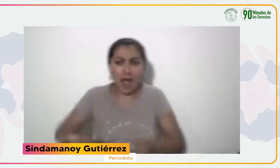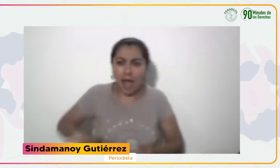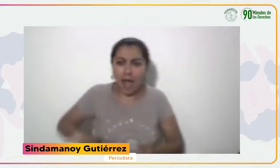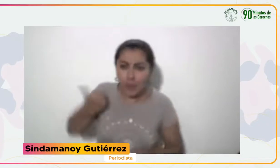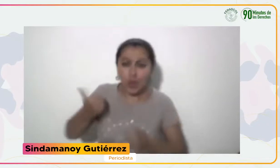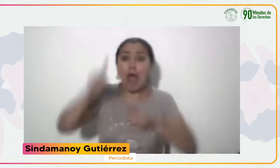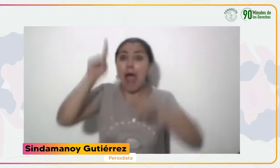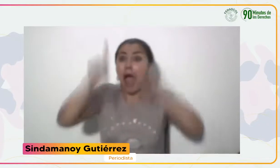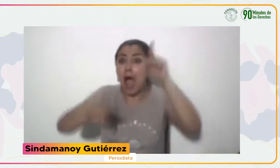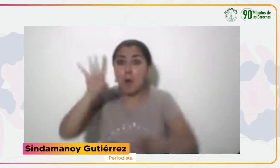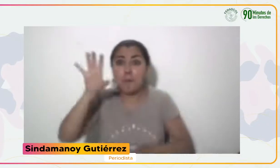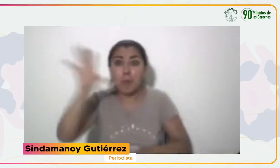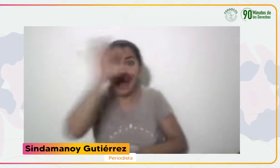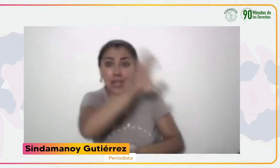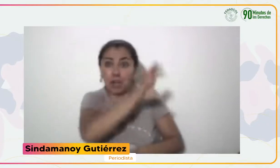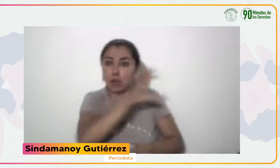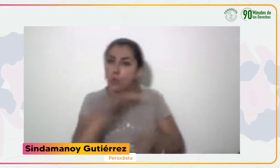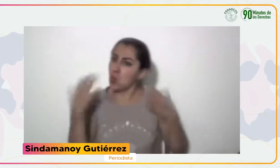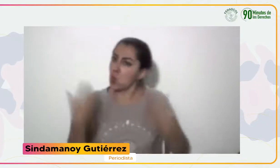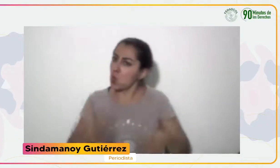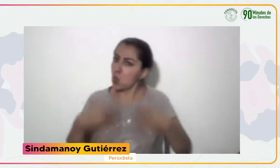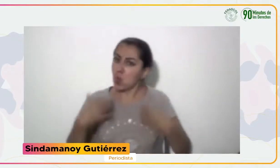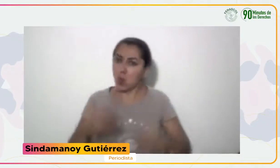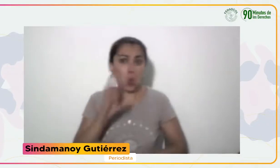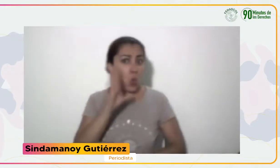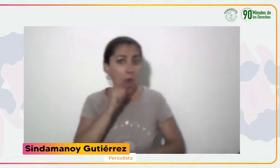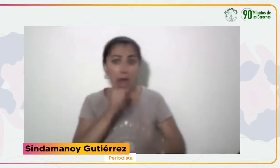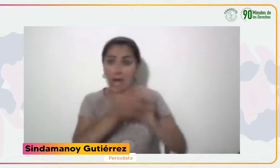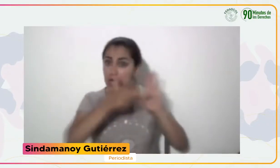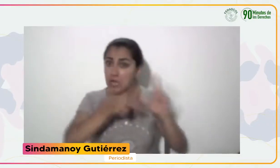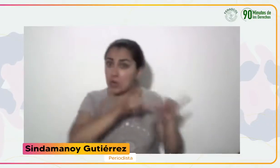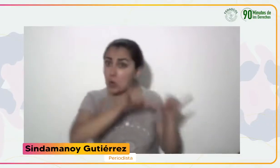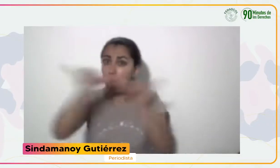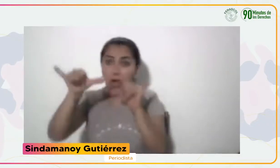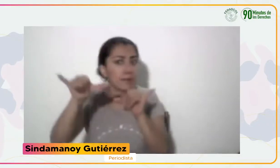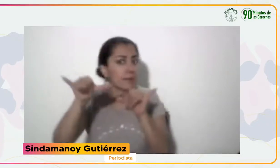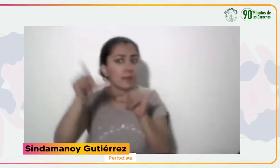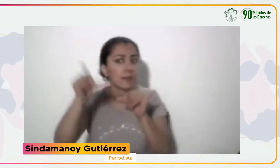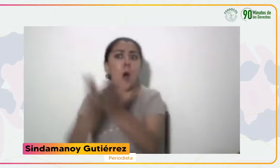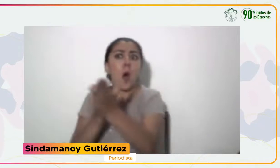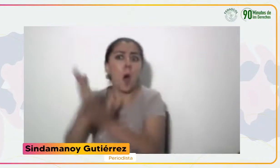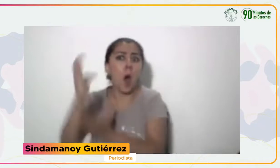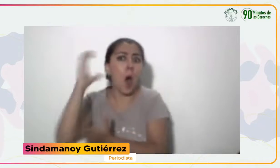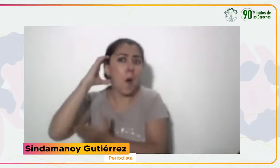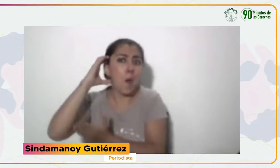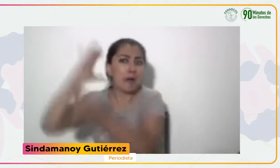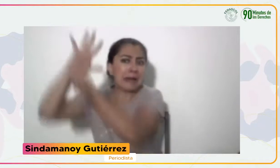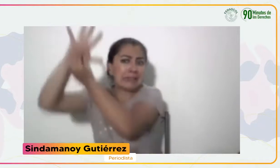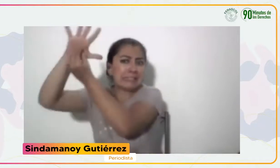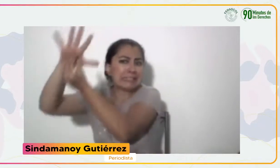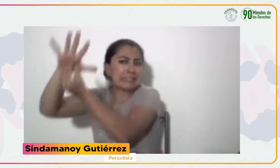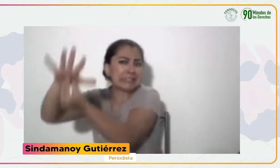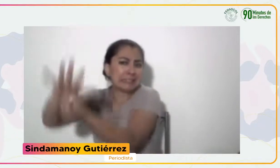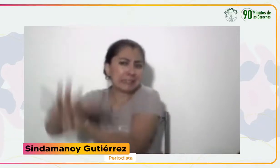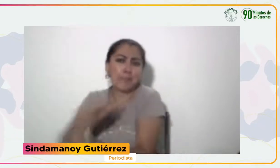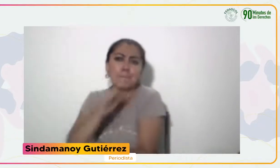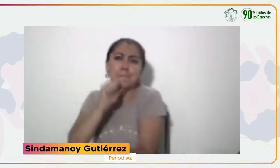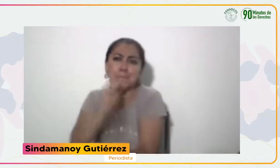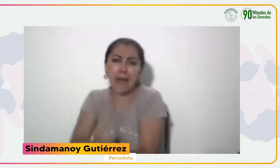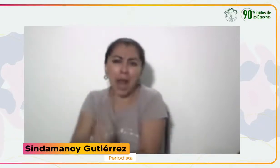pueden estar en todos estos procesos constitucionales. Y pues si ya hablamos a nivel internacional, es otra cosa. O sea, a nivel internacional